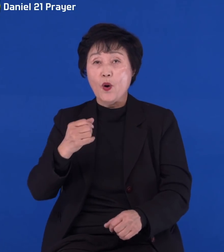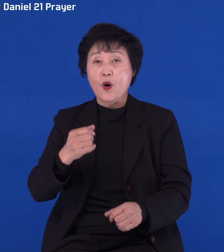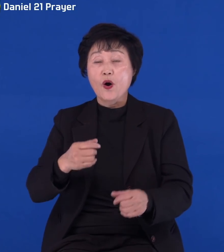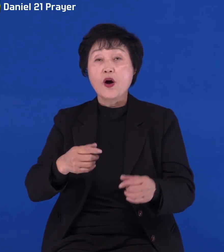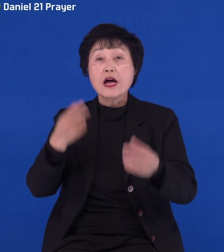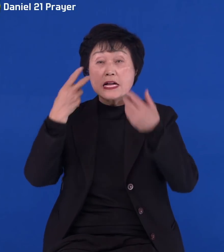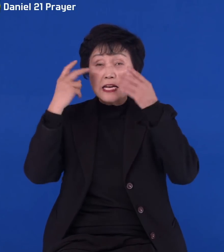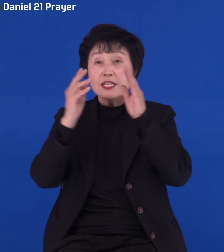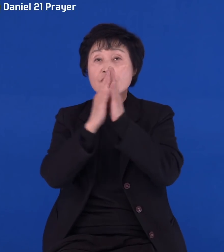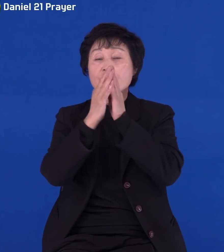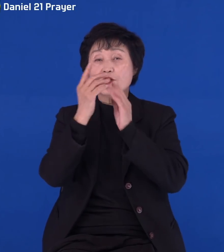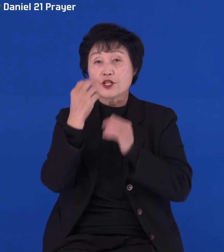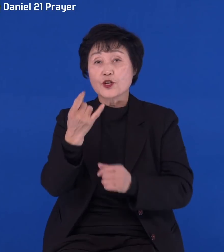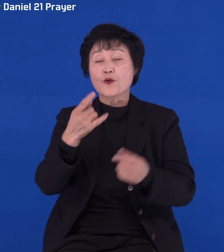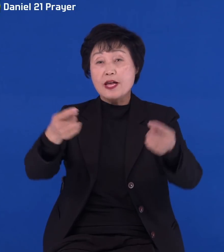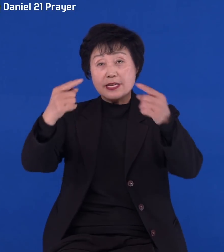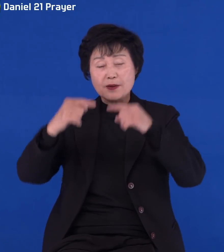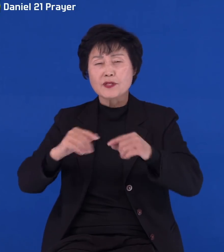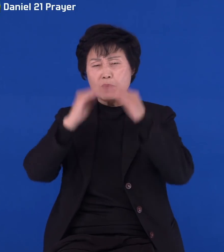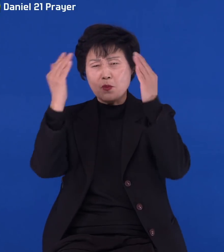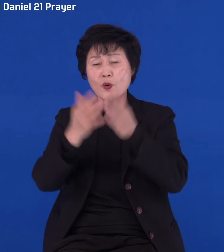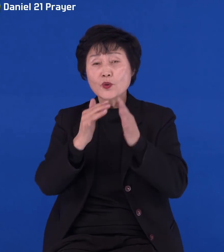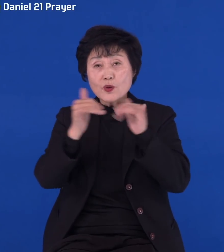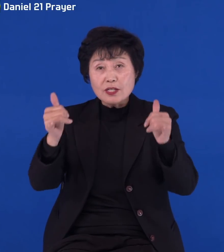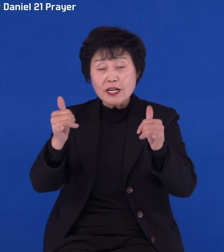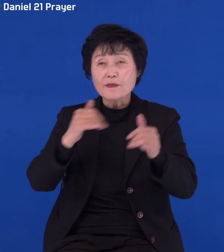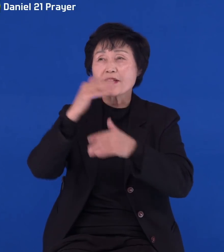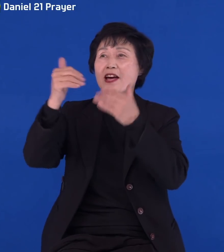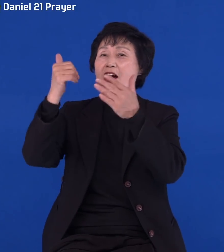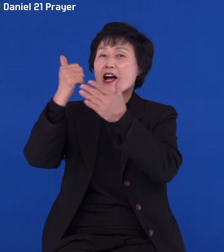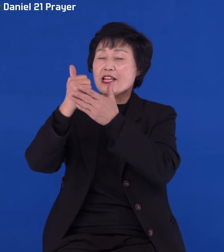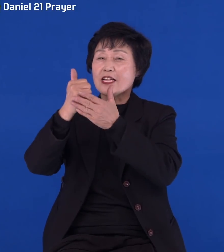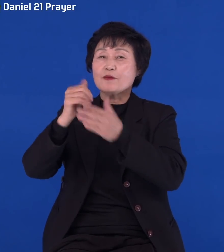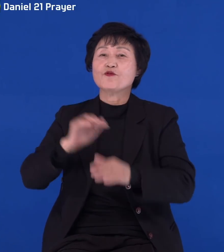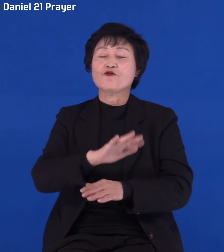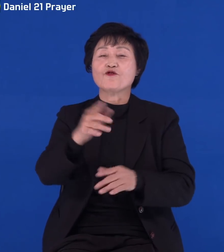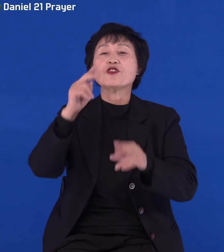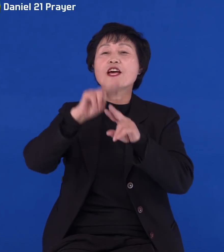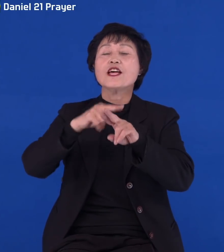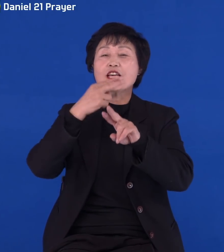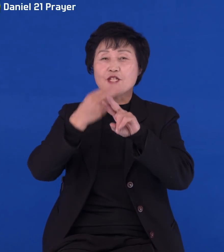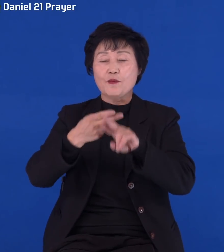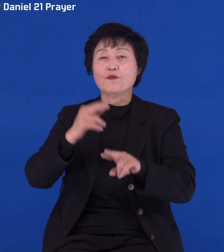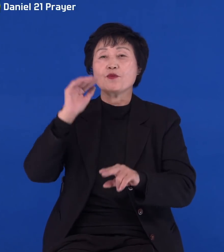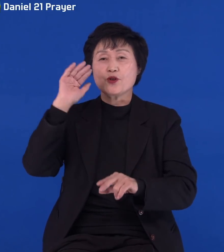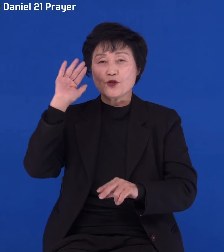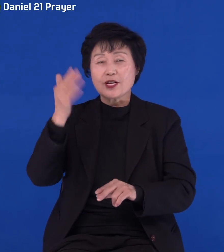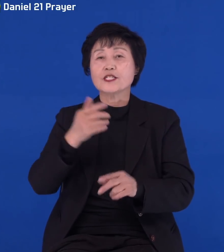가장 큰 복이며 선물이며 기업이며 모든 것임을 고백합니다.